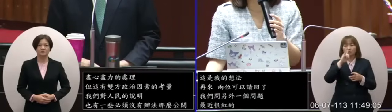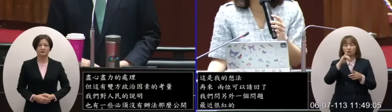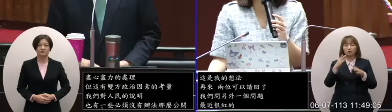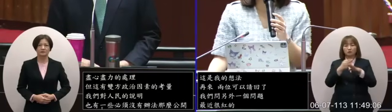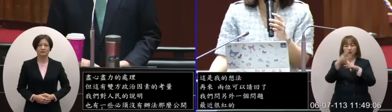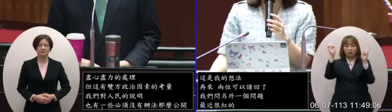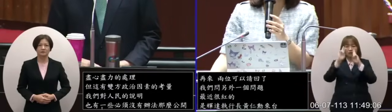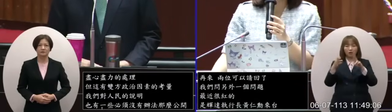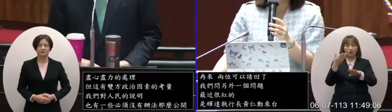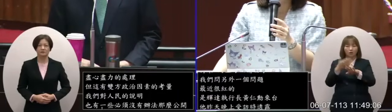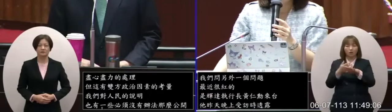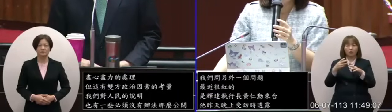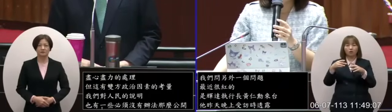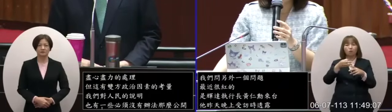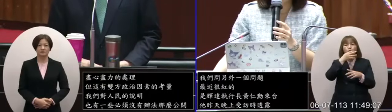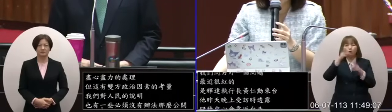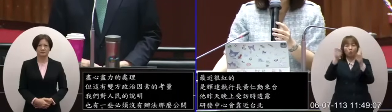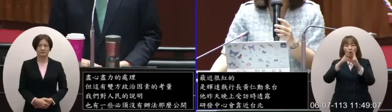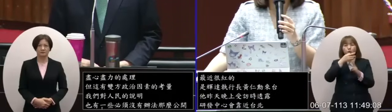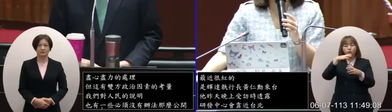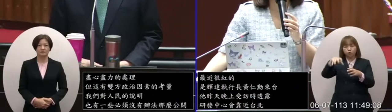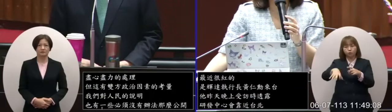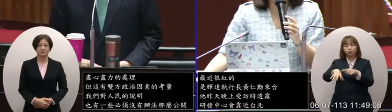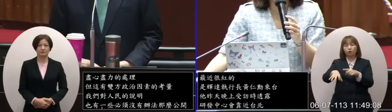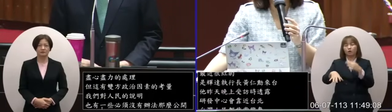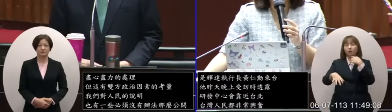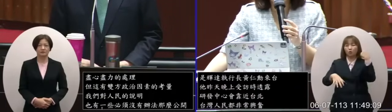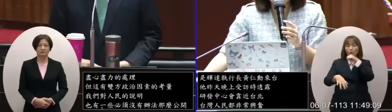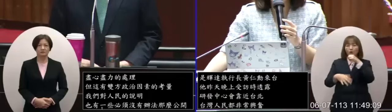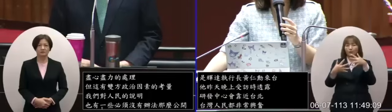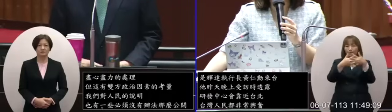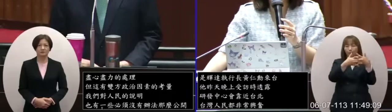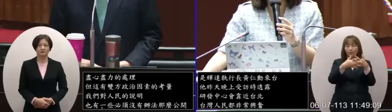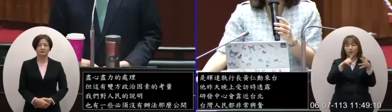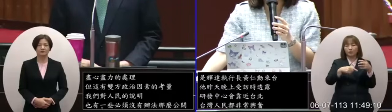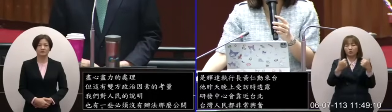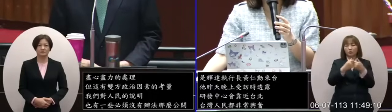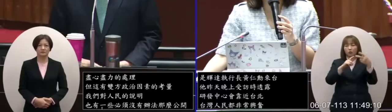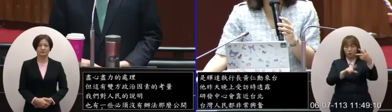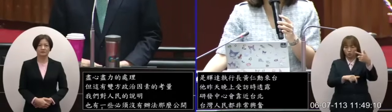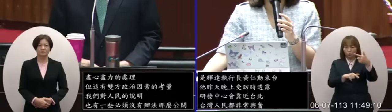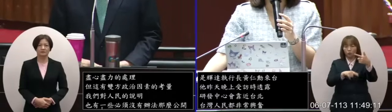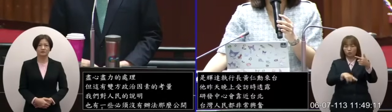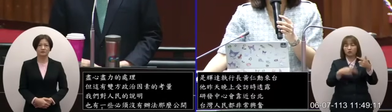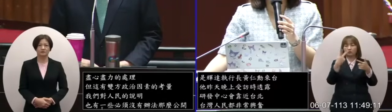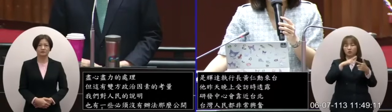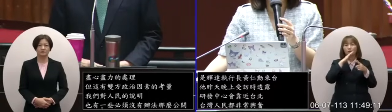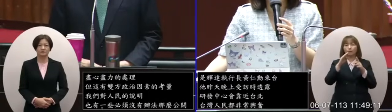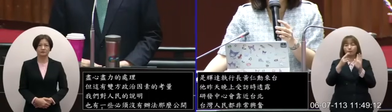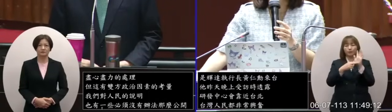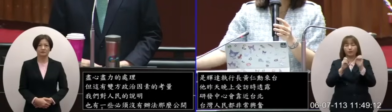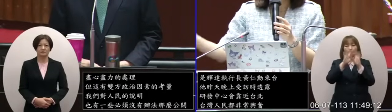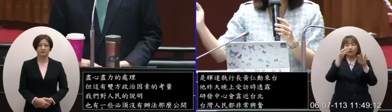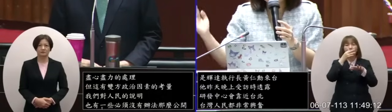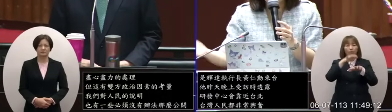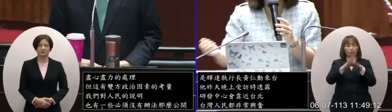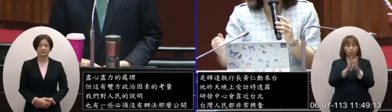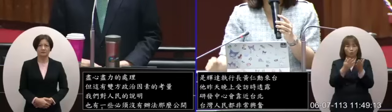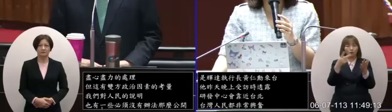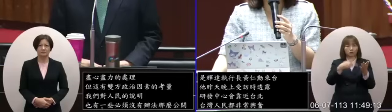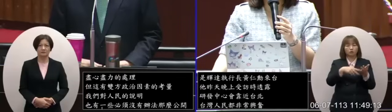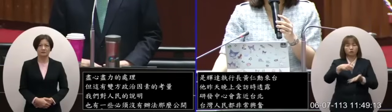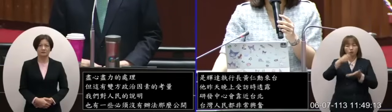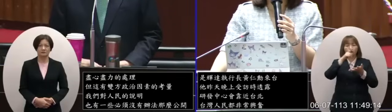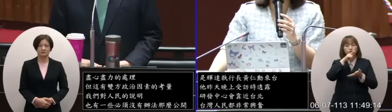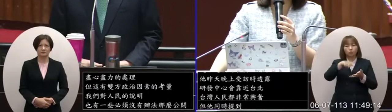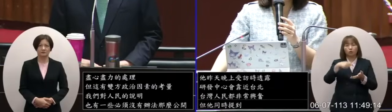级电脑放在电力充沛的地方，而台湾美国商会6月的时候再一次发表白皮书，又再一